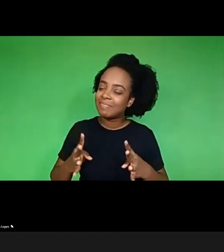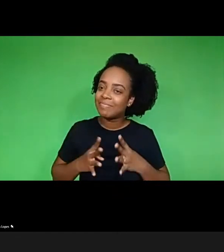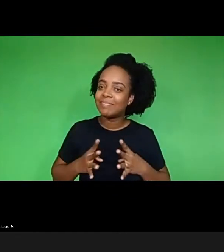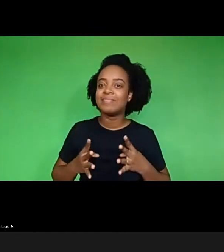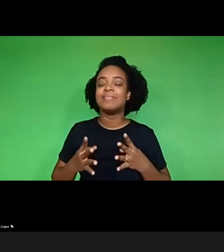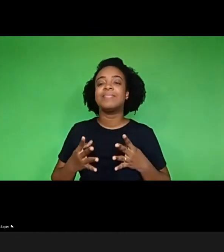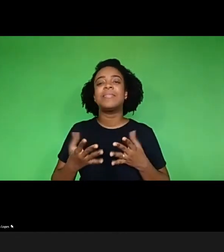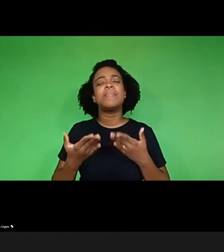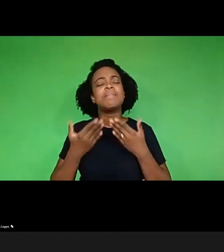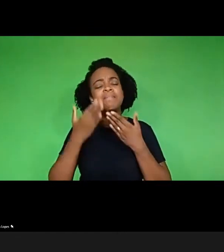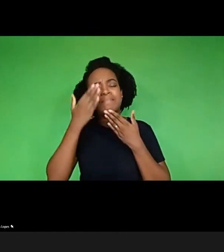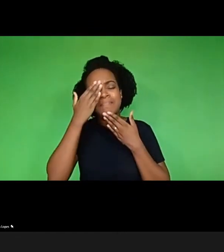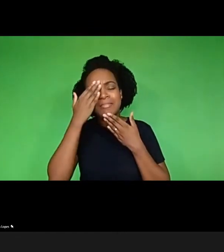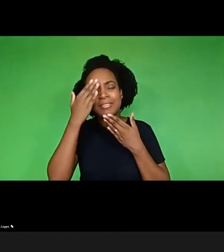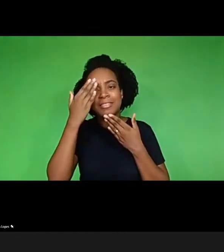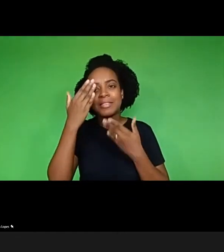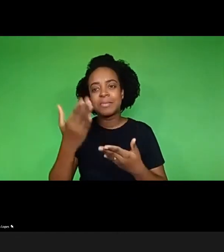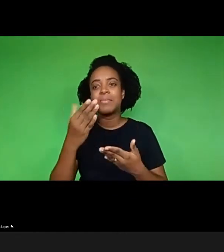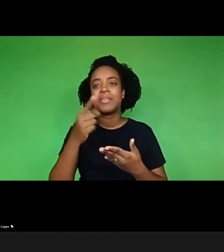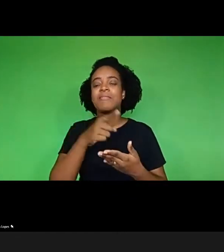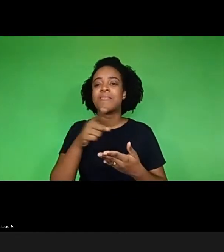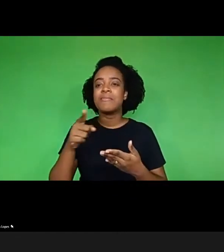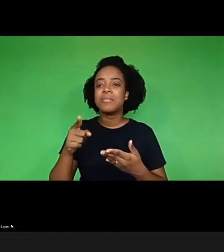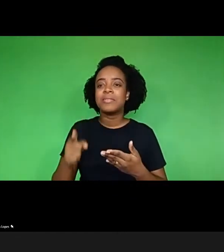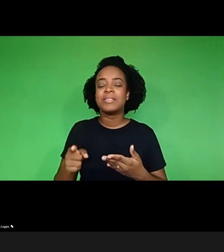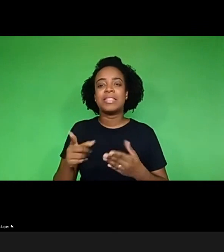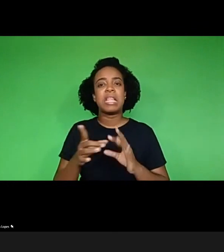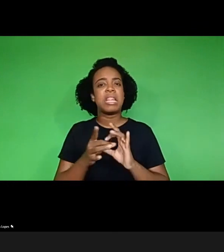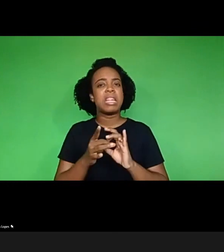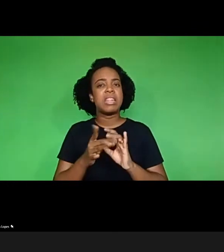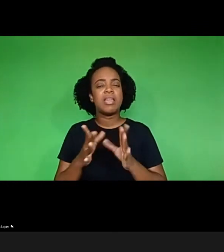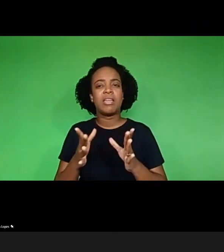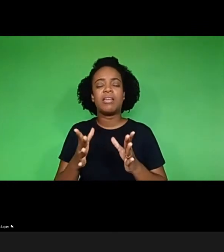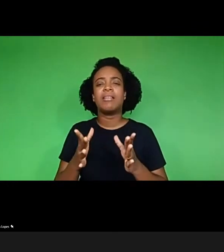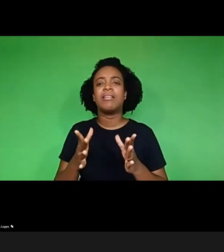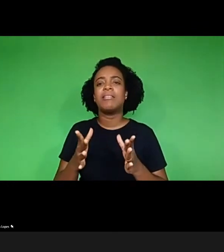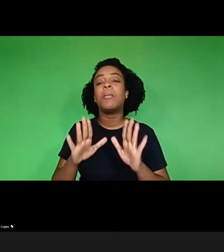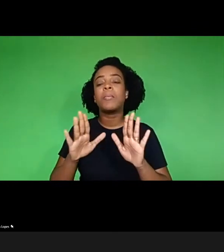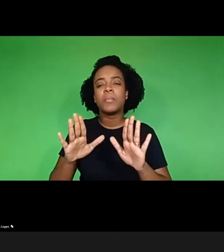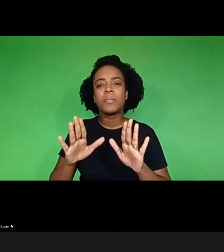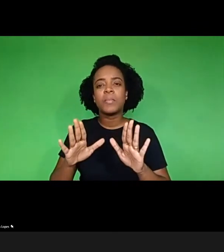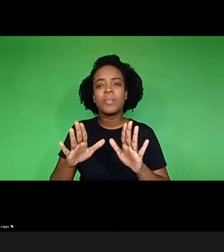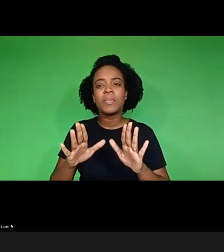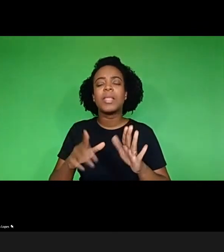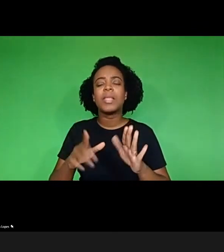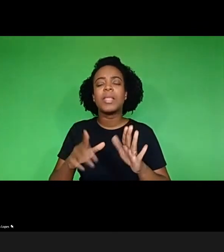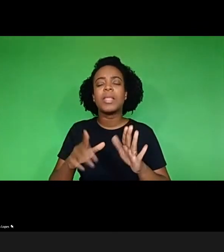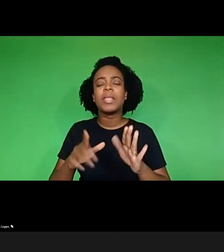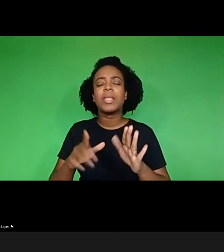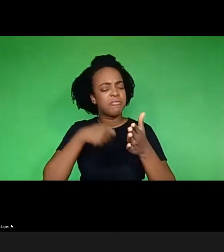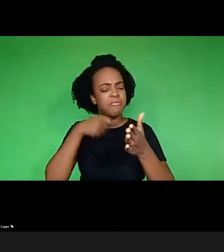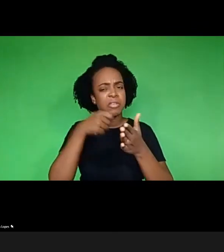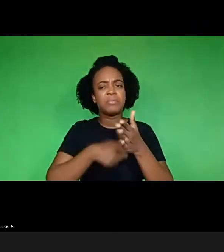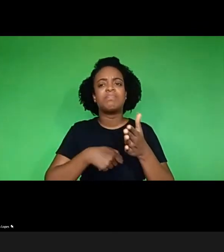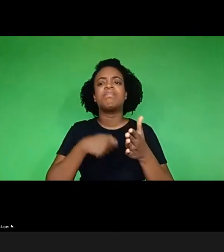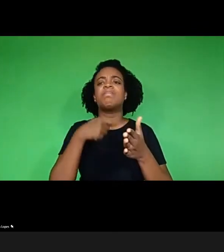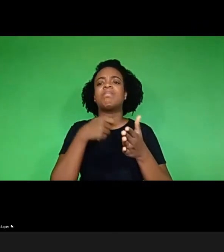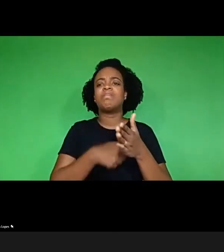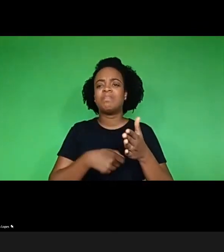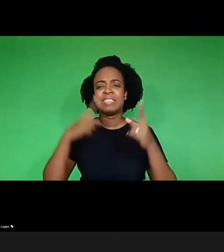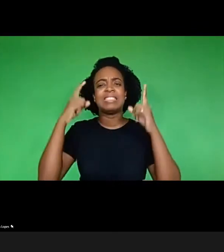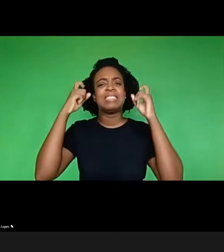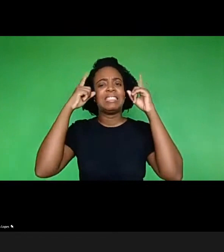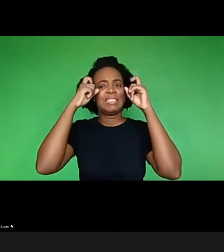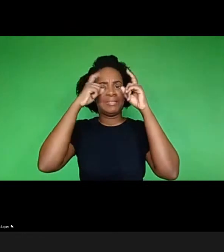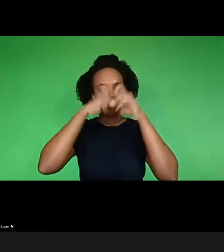a atenção, a disponibilidade. Lembrando novamente, é desafio, não vai ser fácil nem para